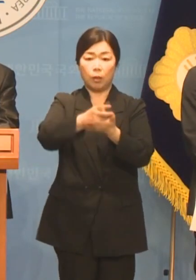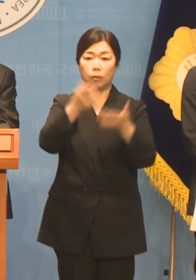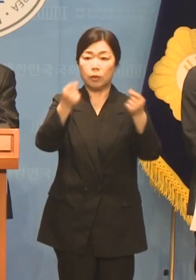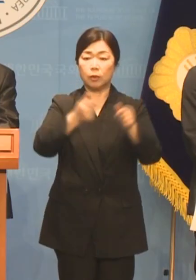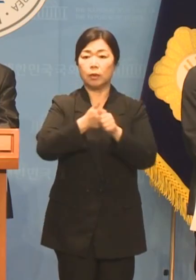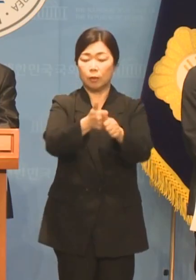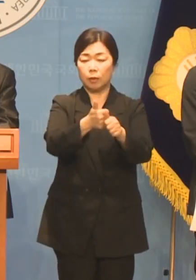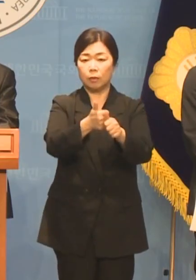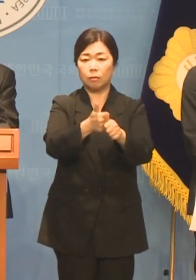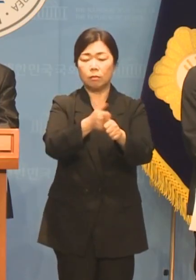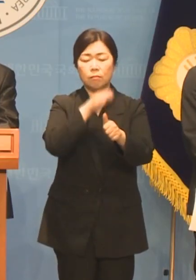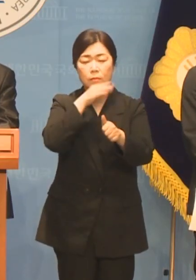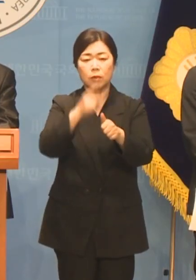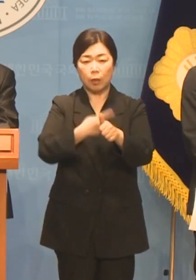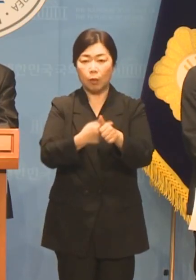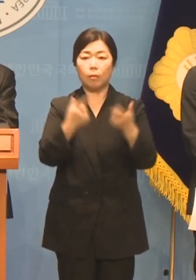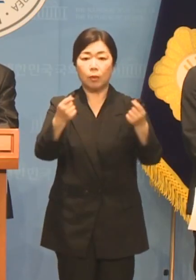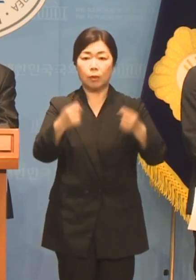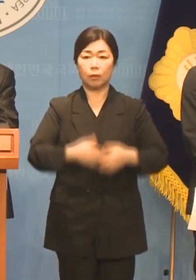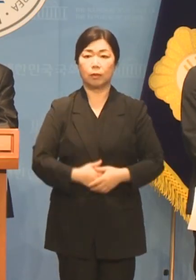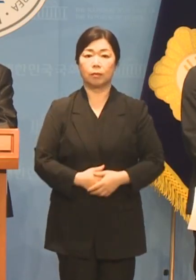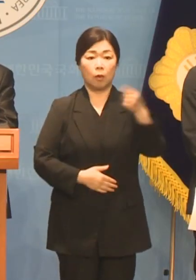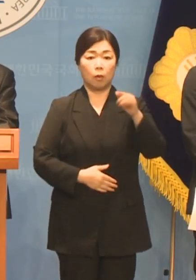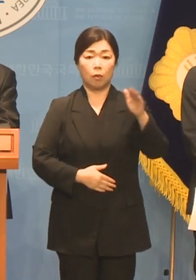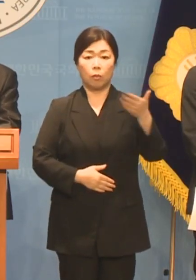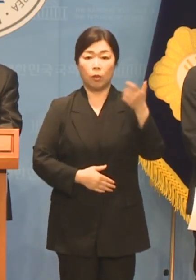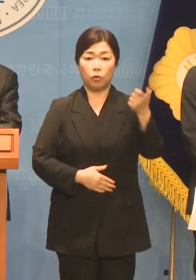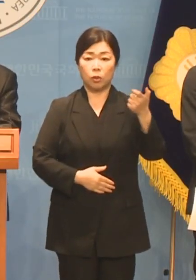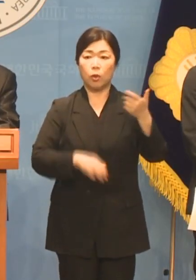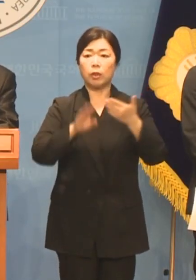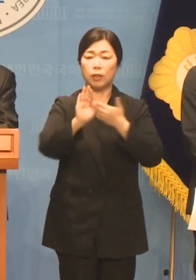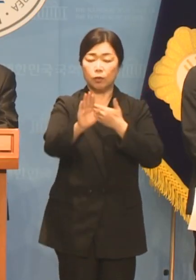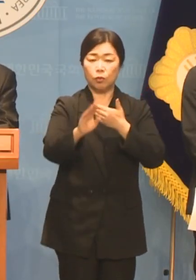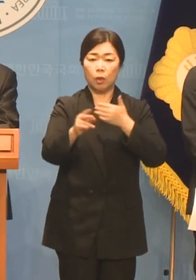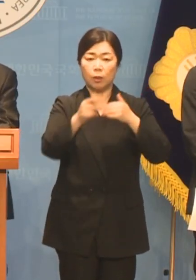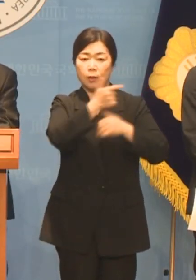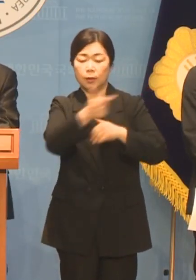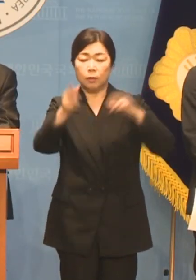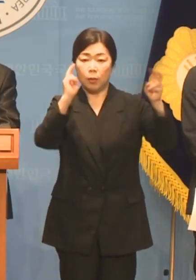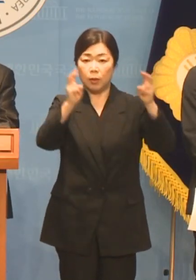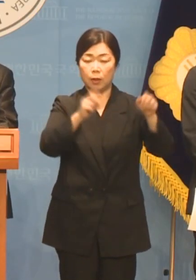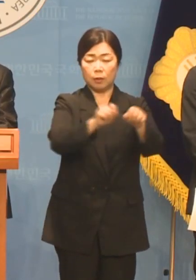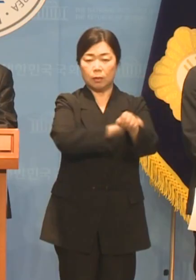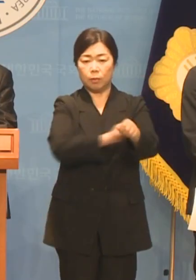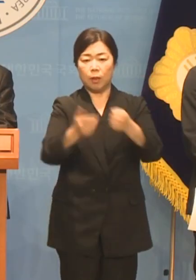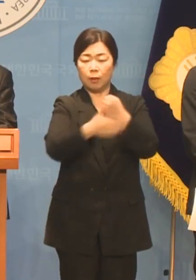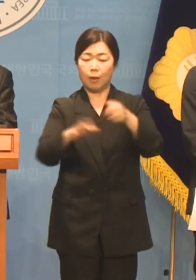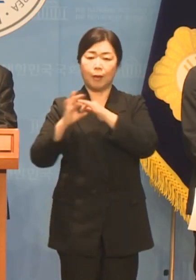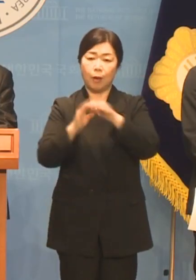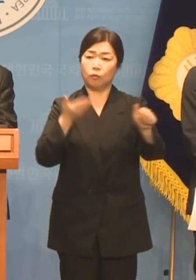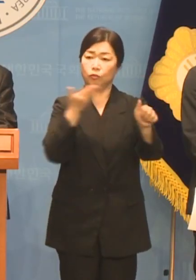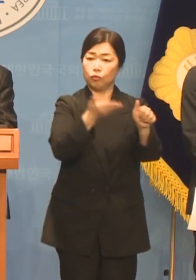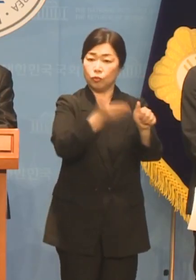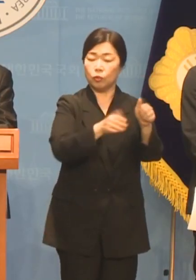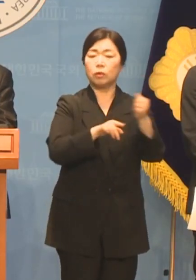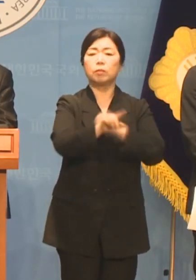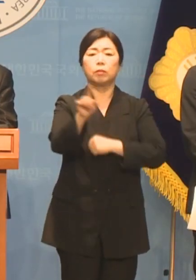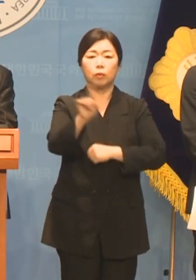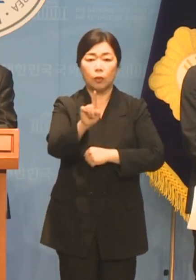1960년대 이후 고도 경제 성장 과정에서 주어진 재벌기업 등에 대한 특혜를 계속 유지하려는